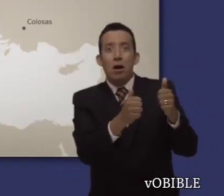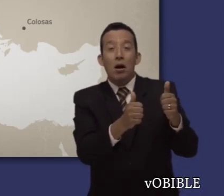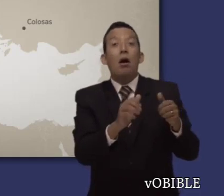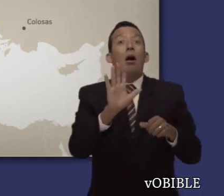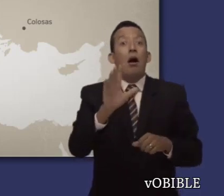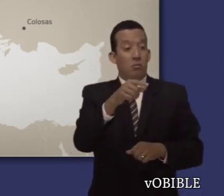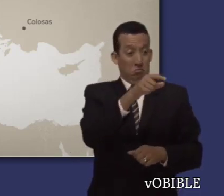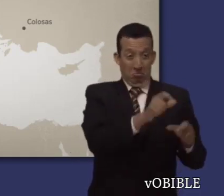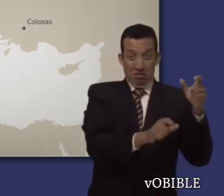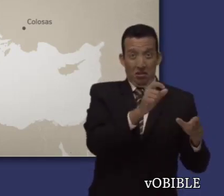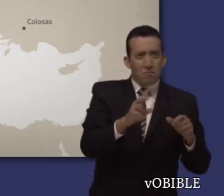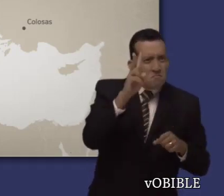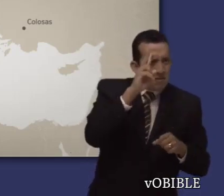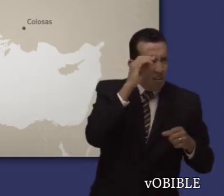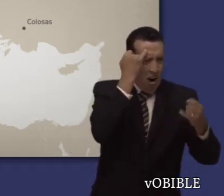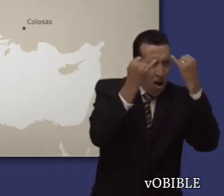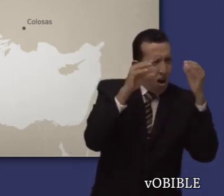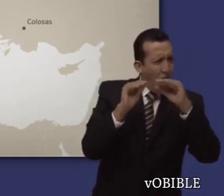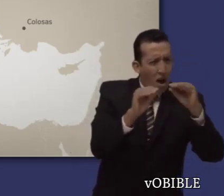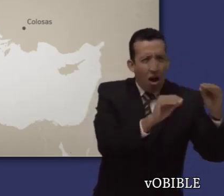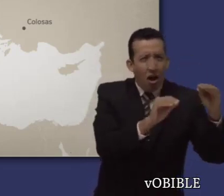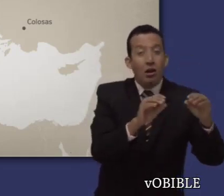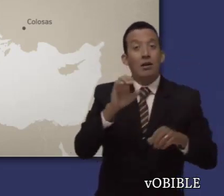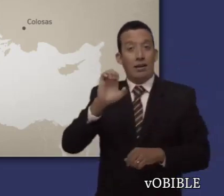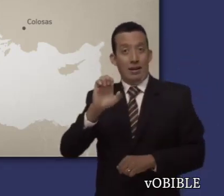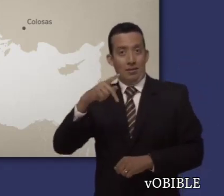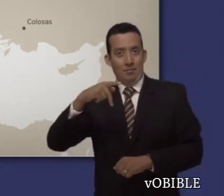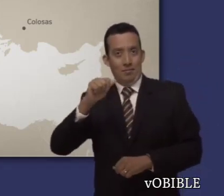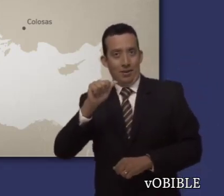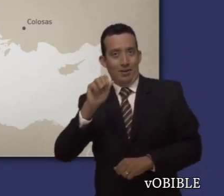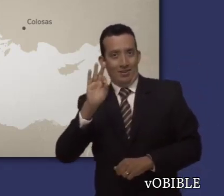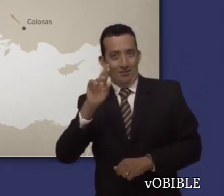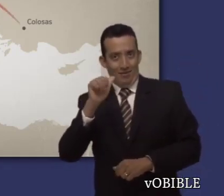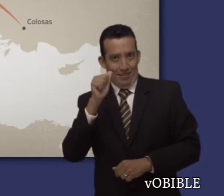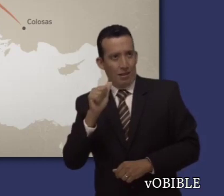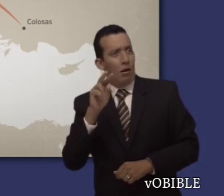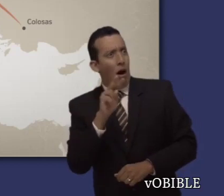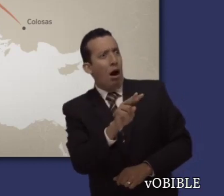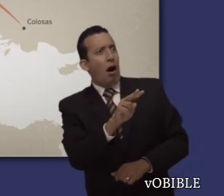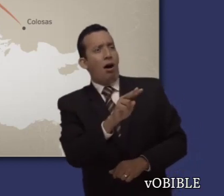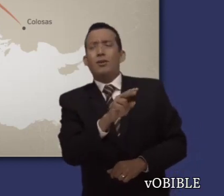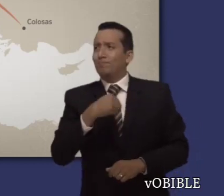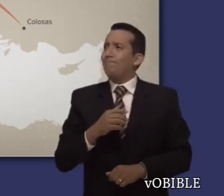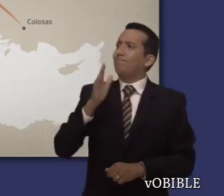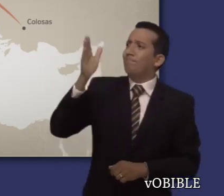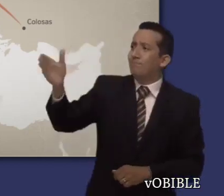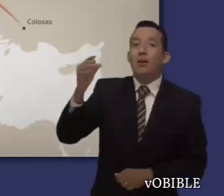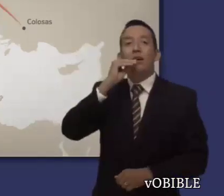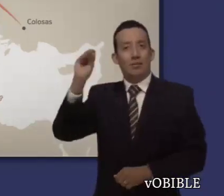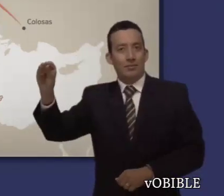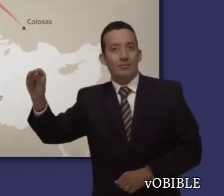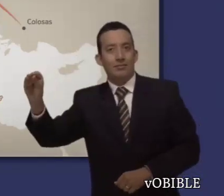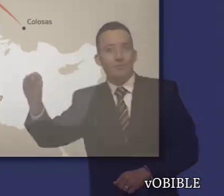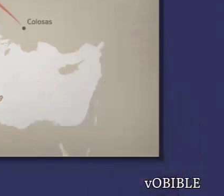maestros falsos intentaron confundir a los cristianos colosenses con filosofías engañosas. Epáfras viajó cientos de kilómetros